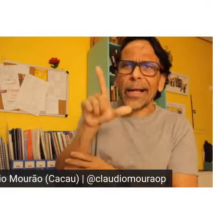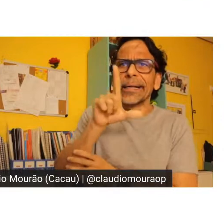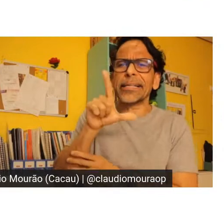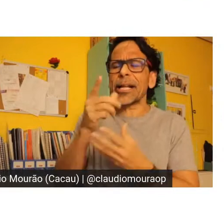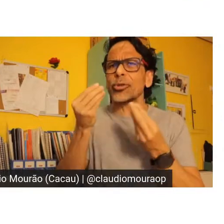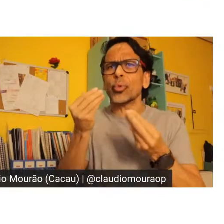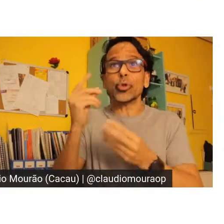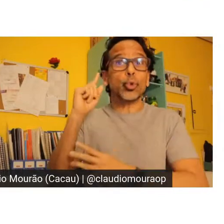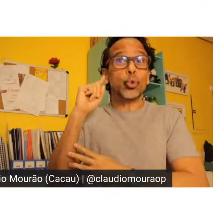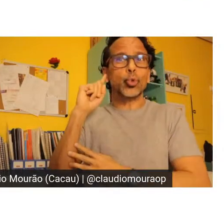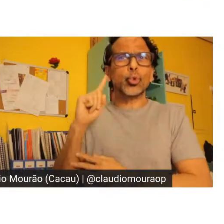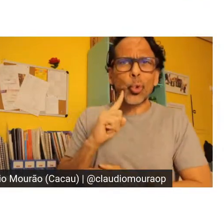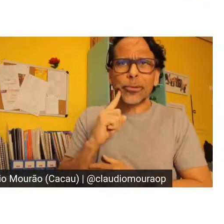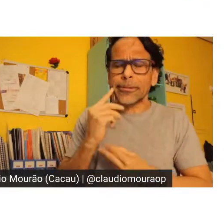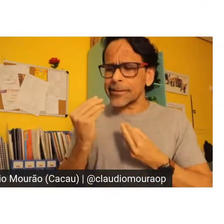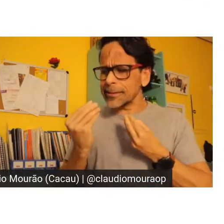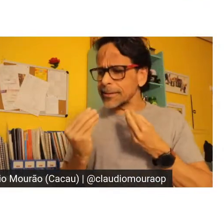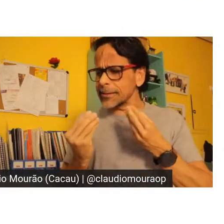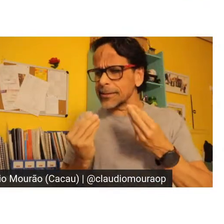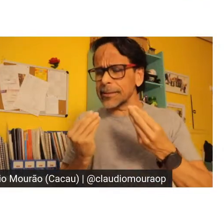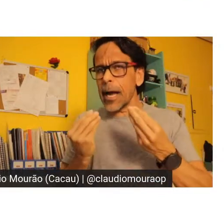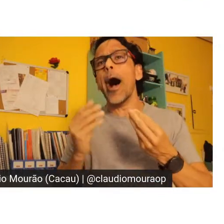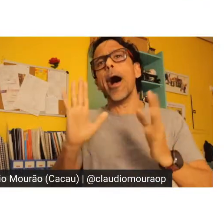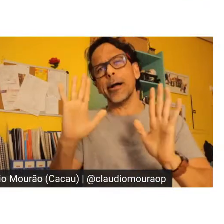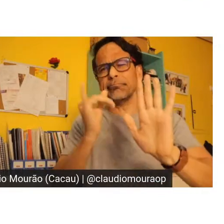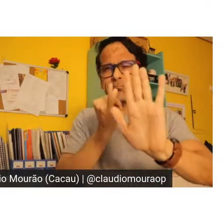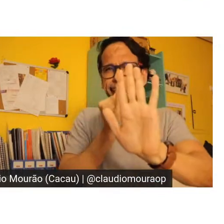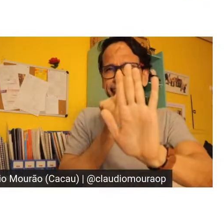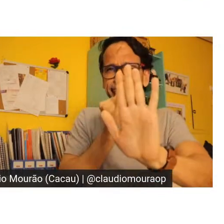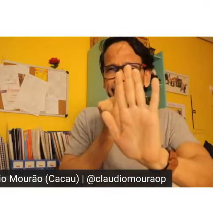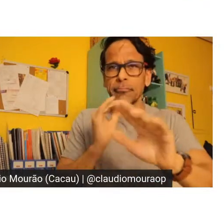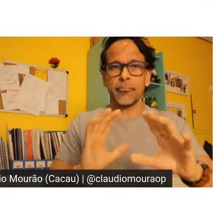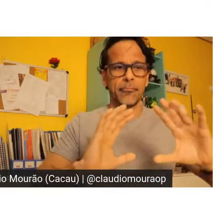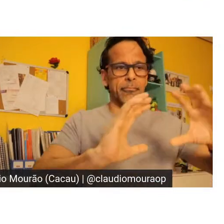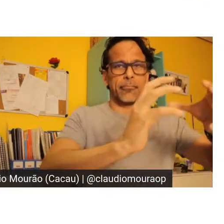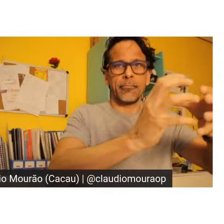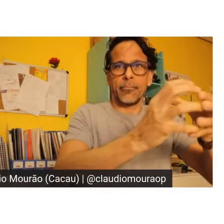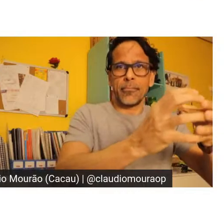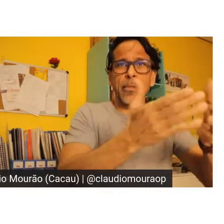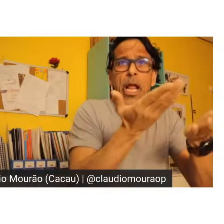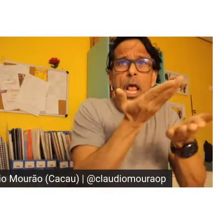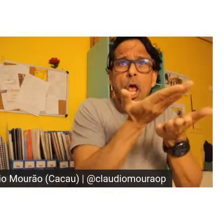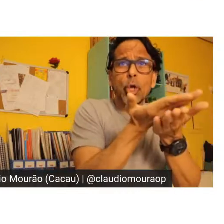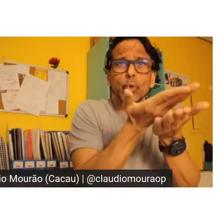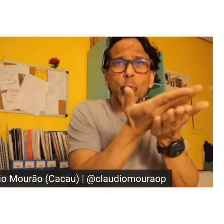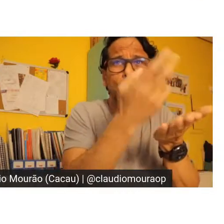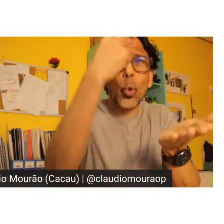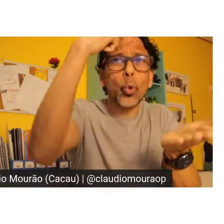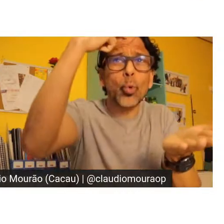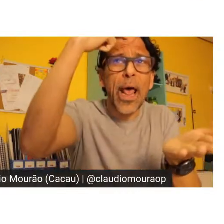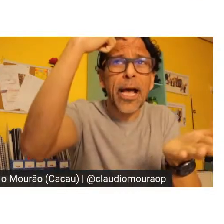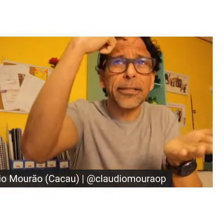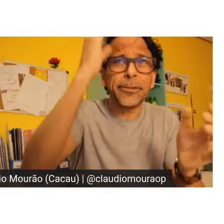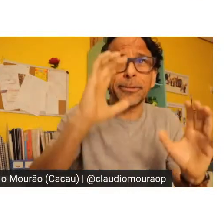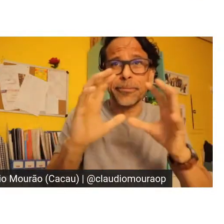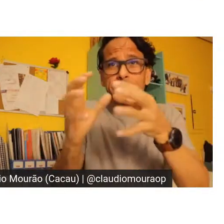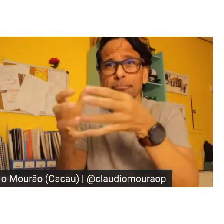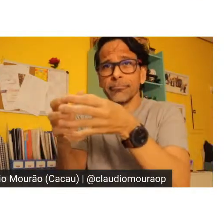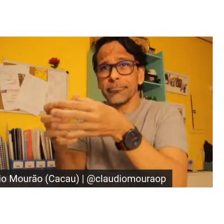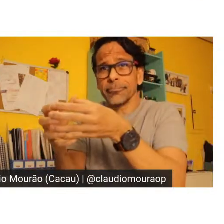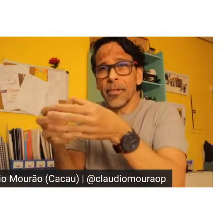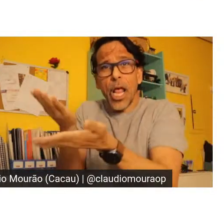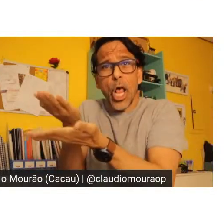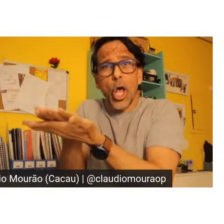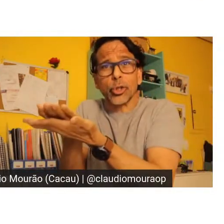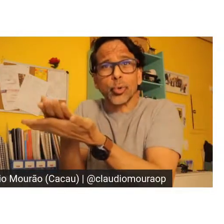como que se dá a questão da literatura surda como que ocorre esse processo é a literatura